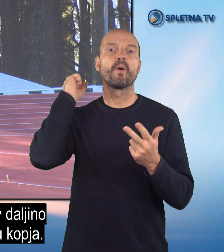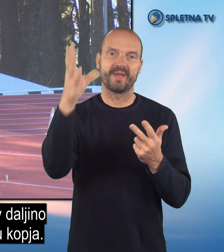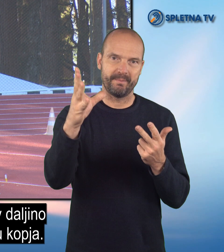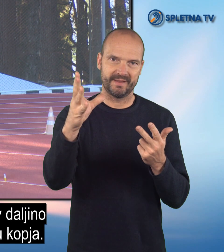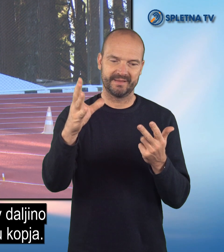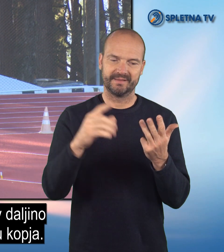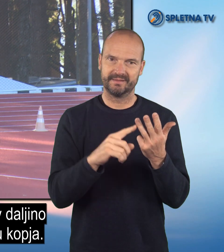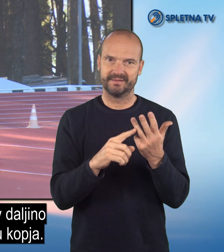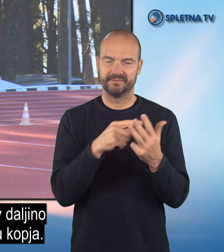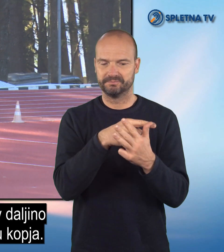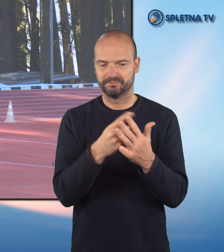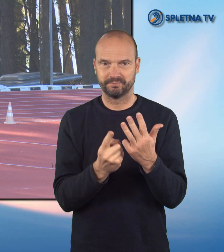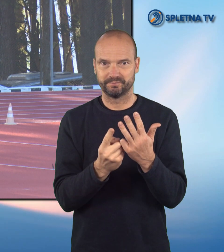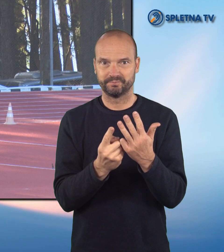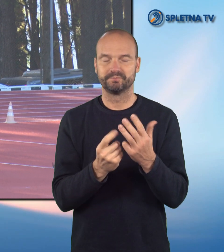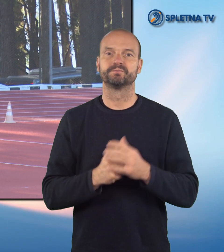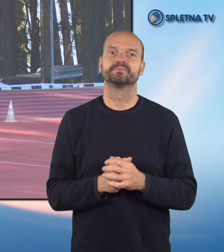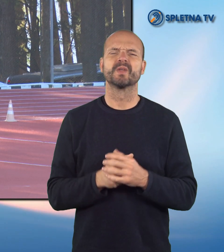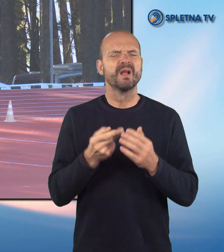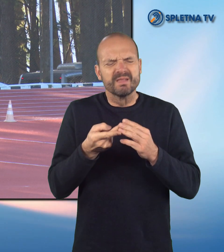in metu kopja.